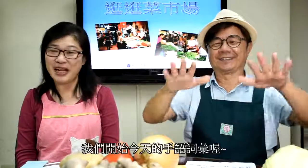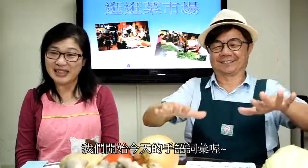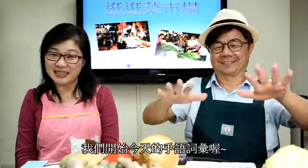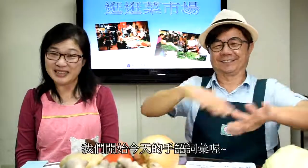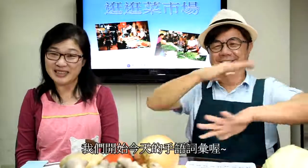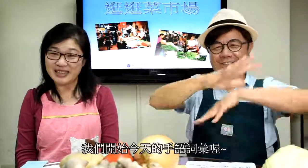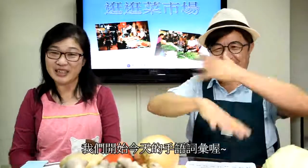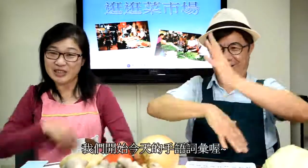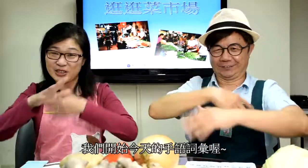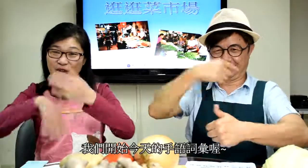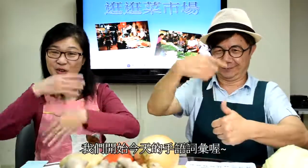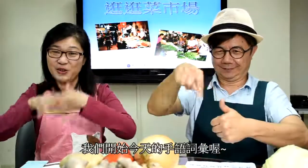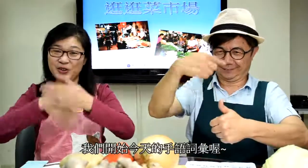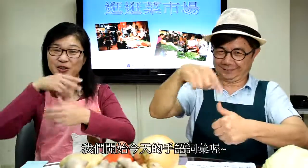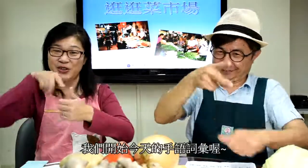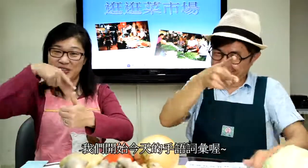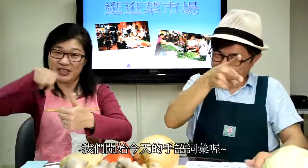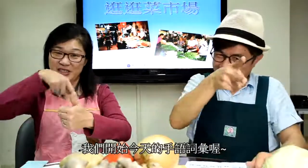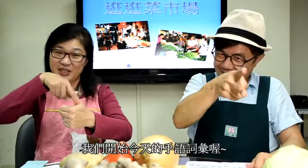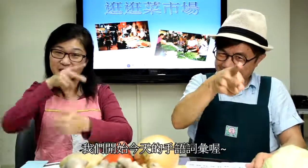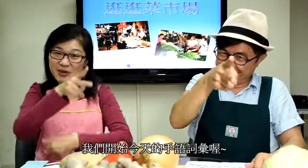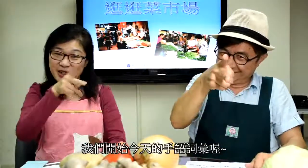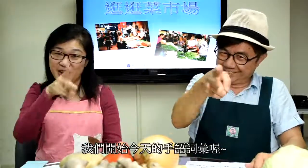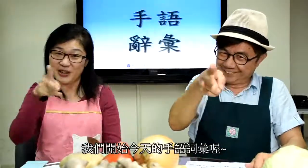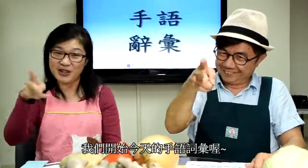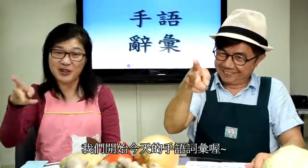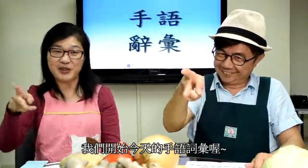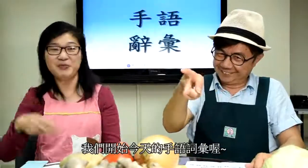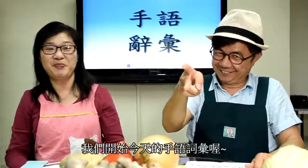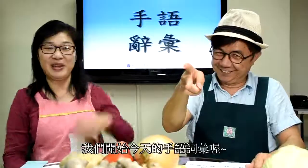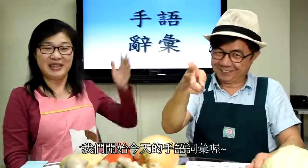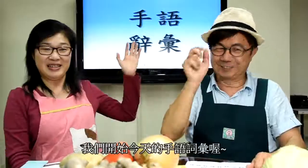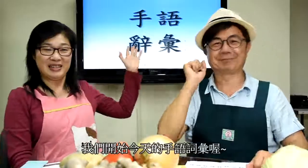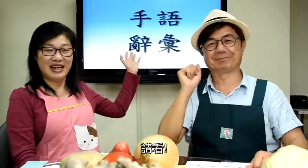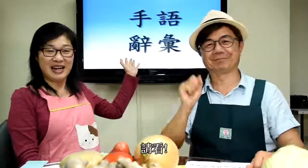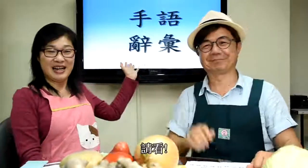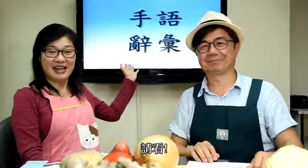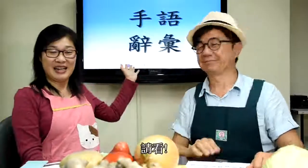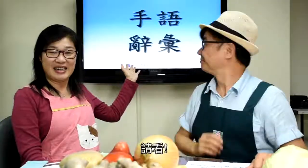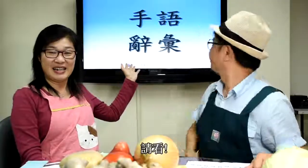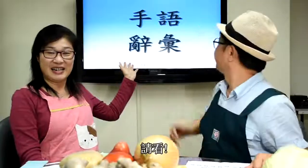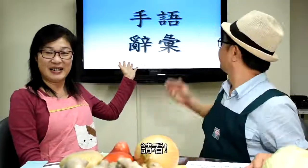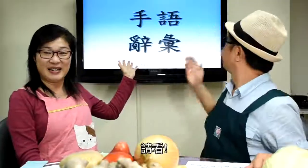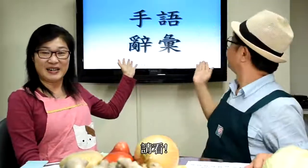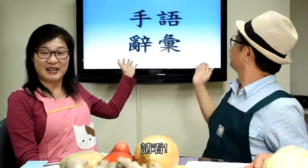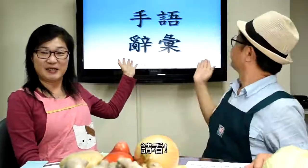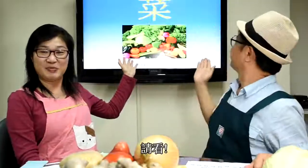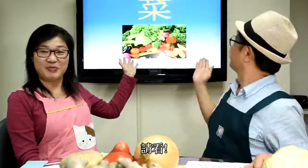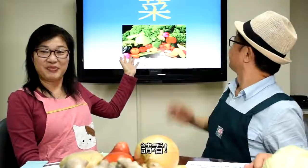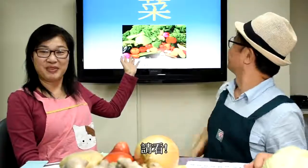始今天的手语词汇哦，请看第一